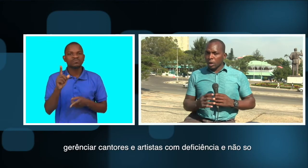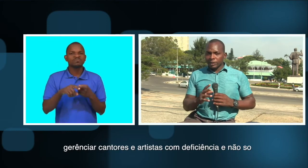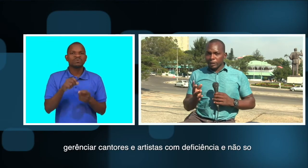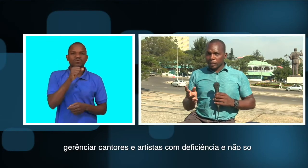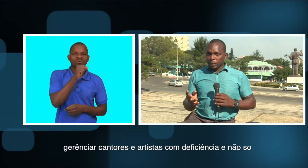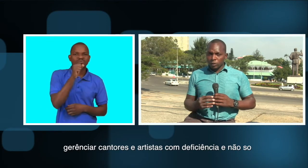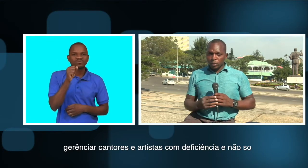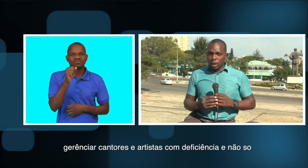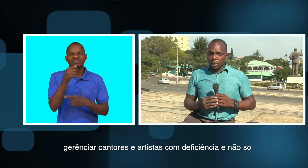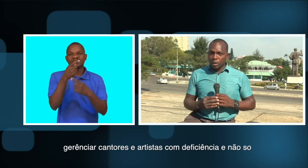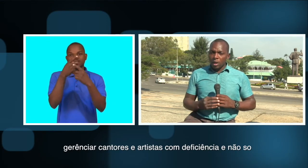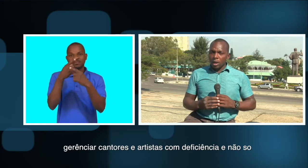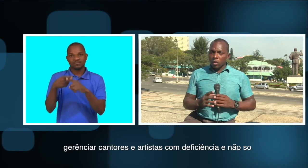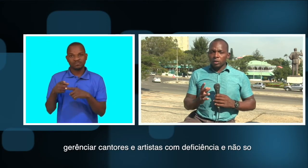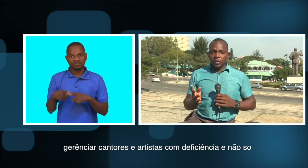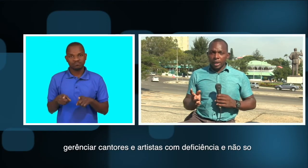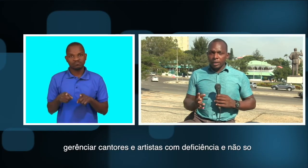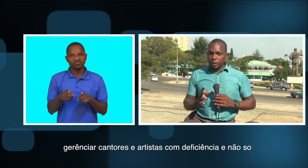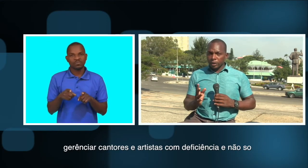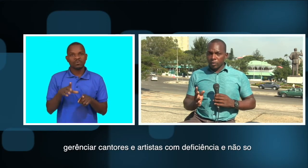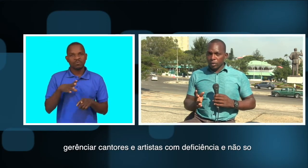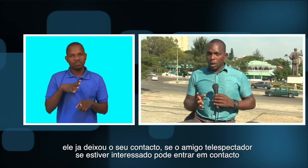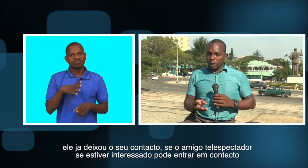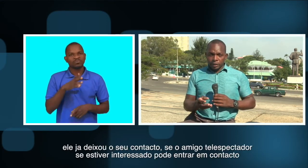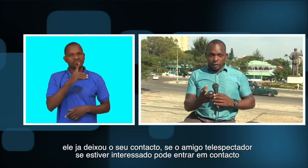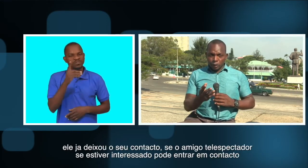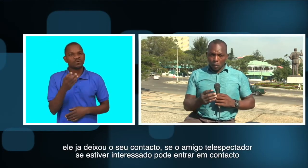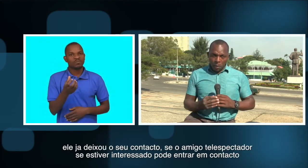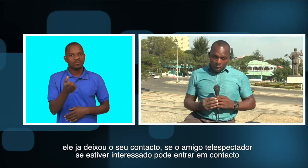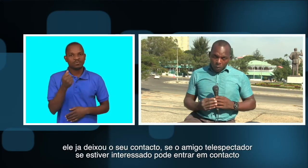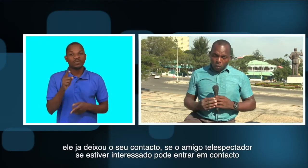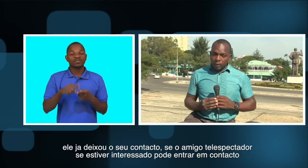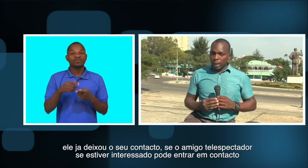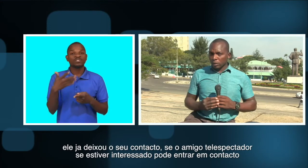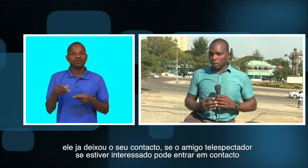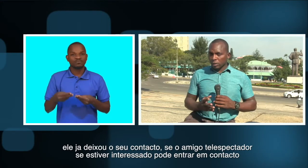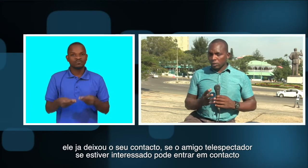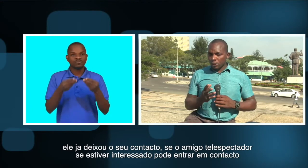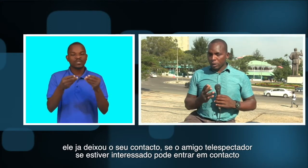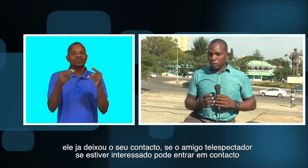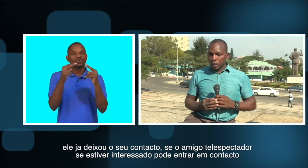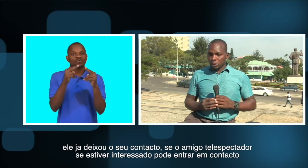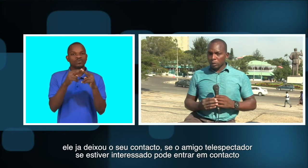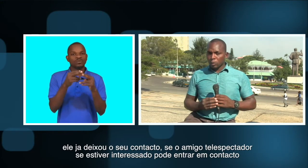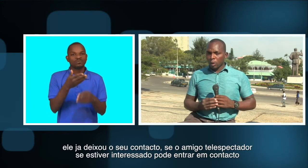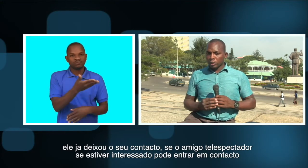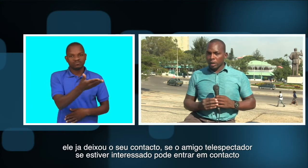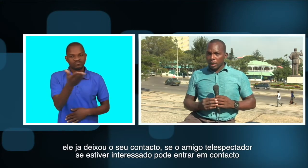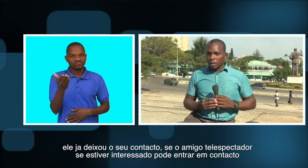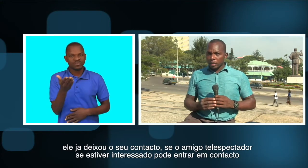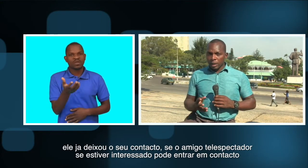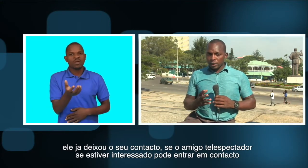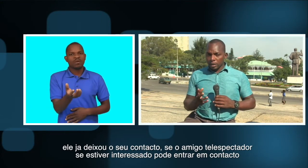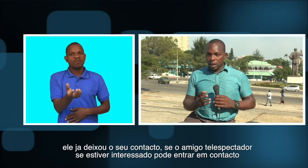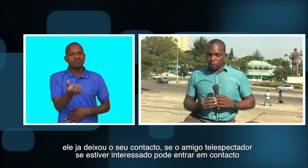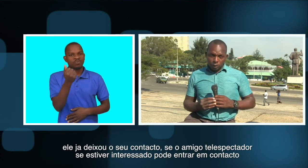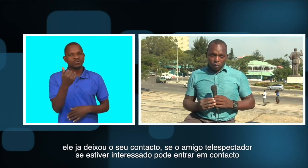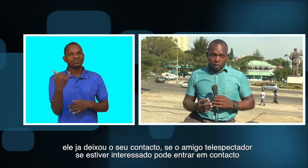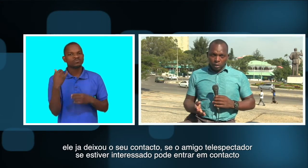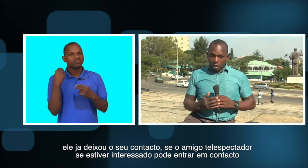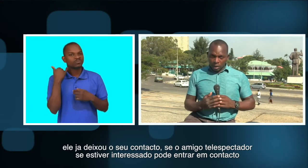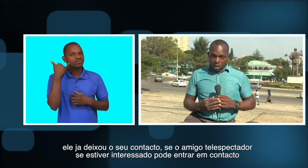cantores, artistas, nos casos, com deficiências e não só. Ele já deixou o contacto que o amigo, o telespectador, pode, se estar